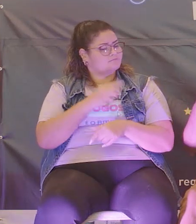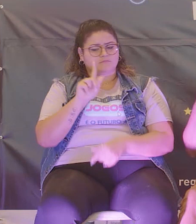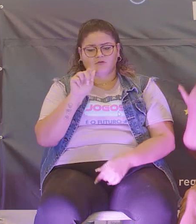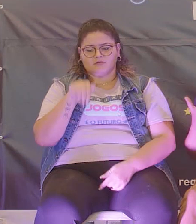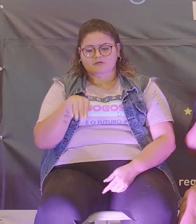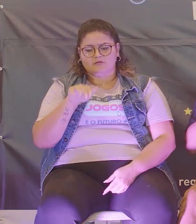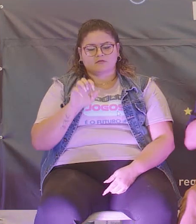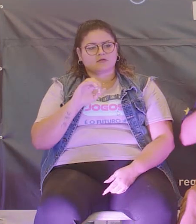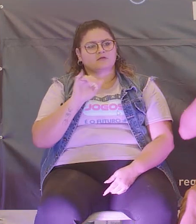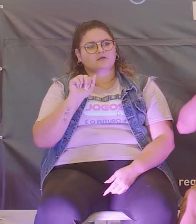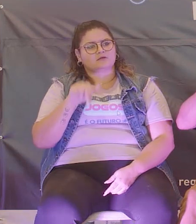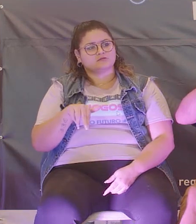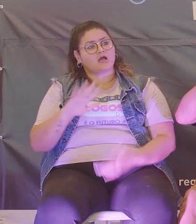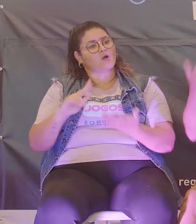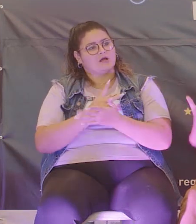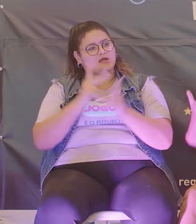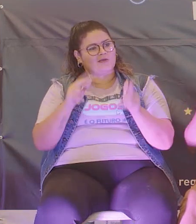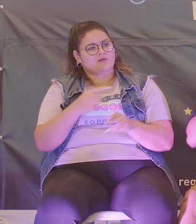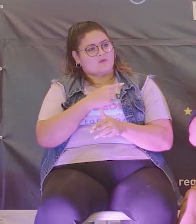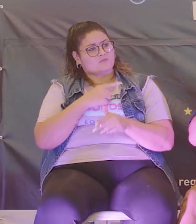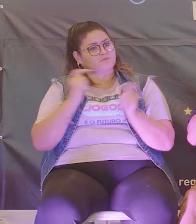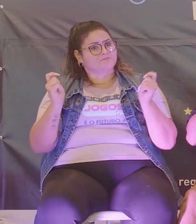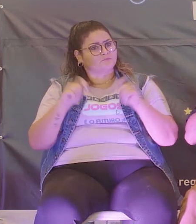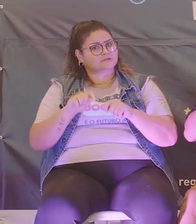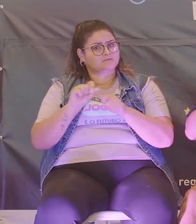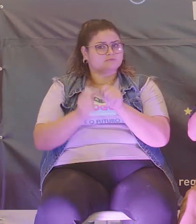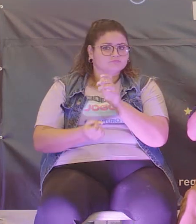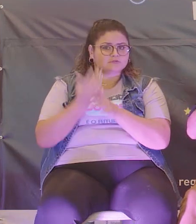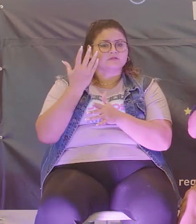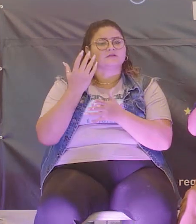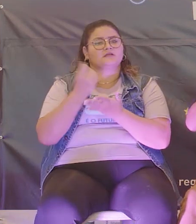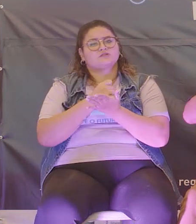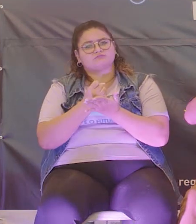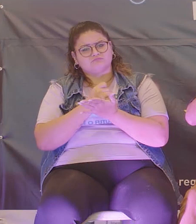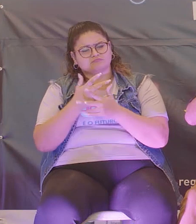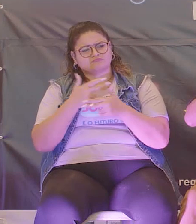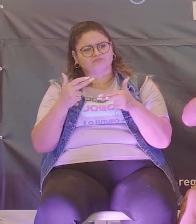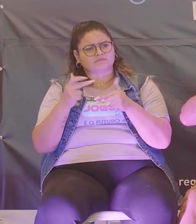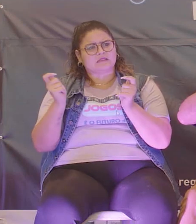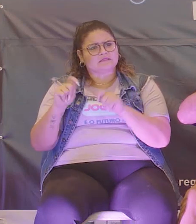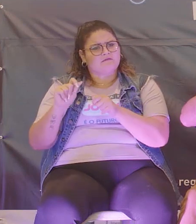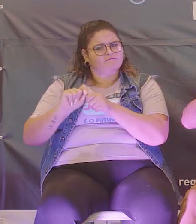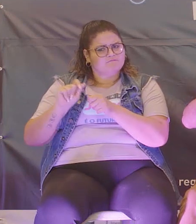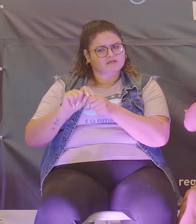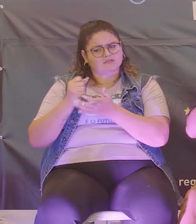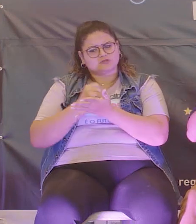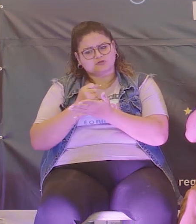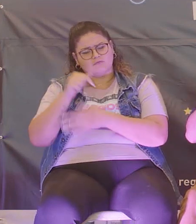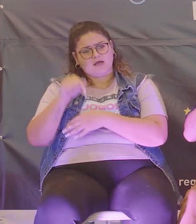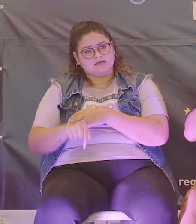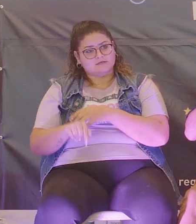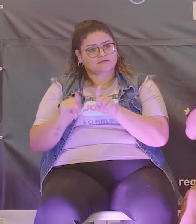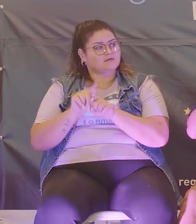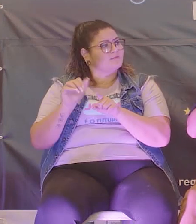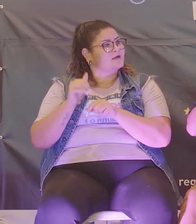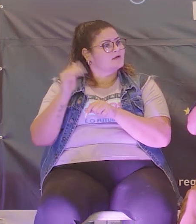acontecendo aqui, né? E aí eu vi que era possível fazer jogos num tempo curto, vi que tinha gente fazendo jogo aqui no Brasil, vi que tinha gente fazendo jogo aqui no